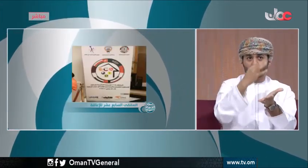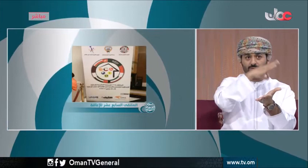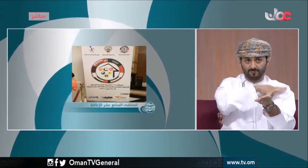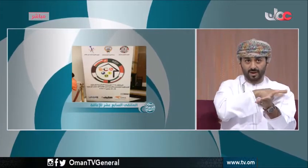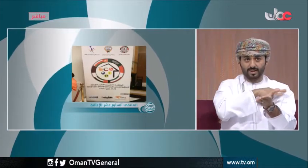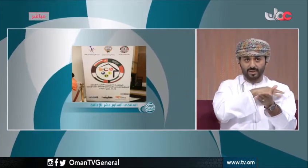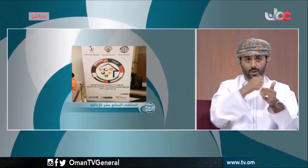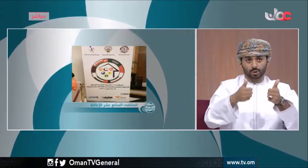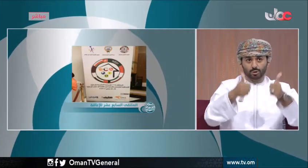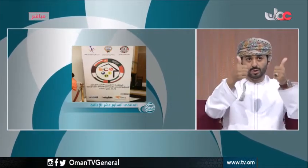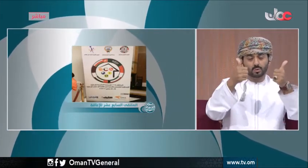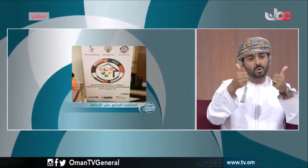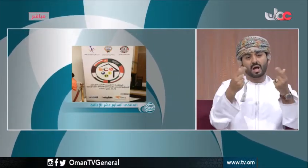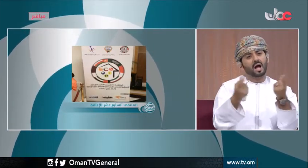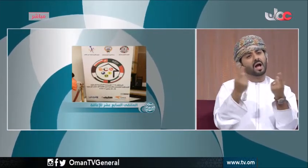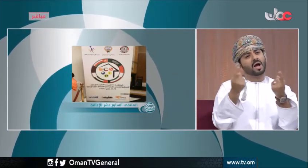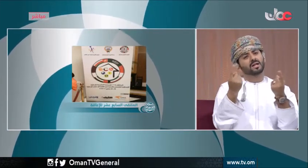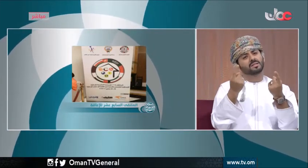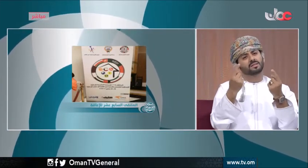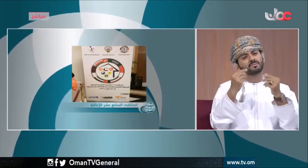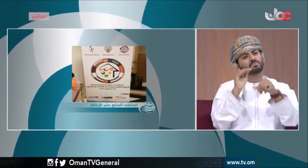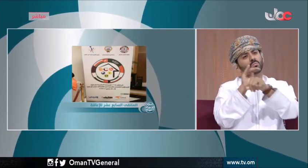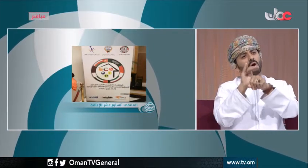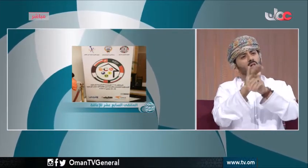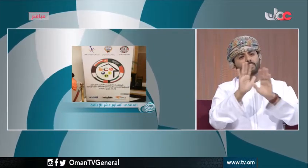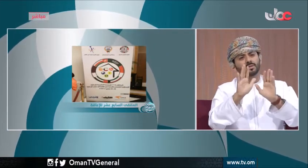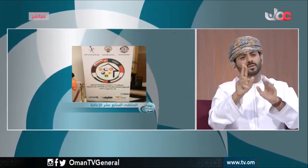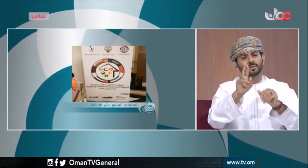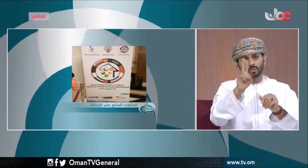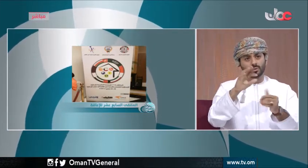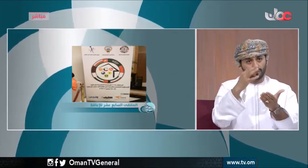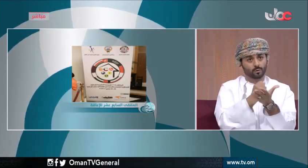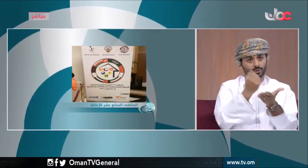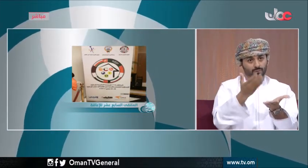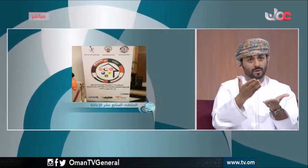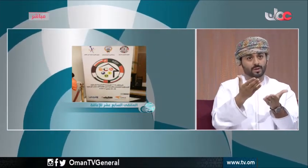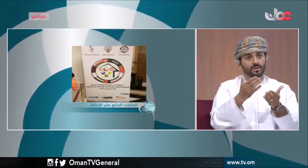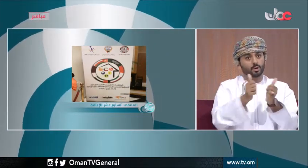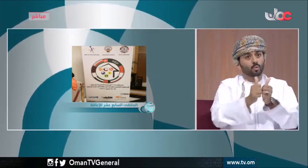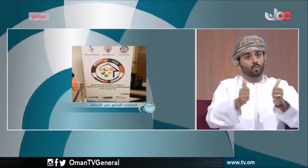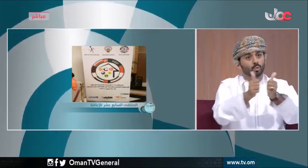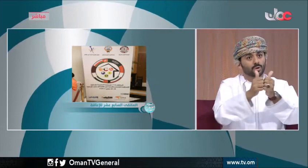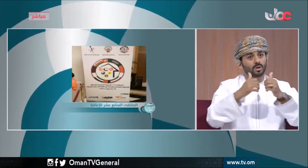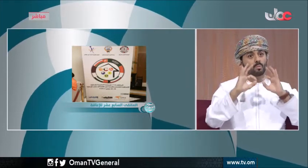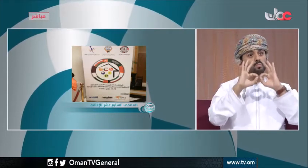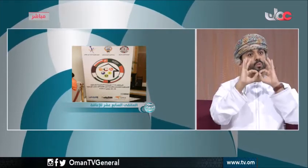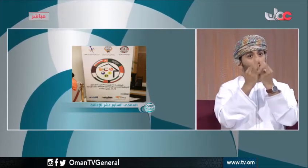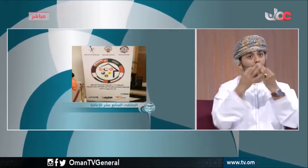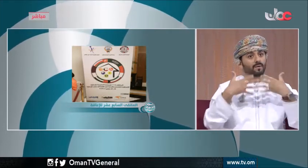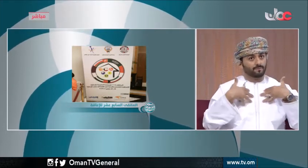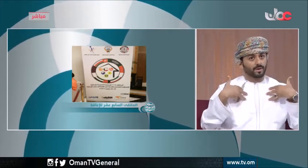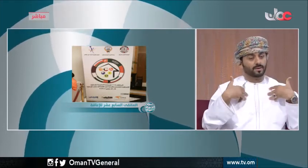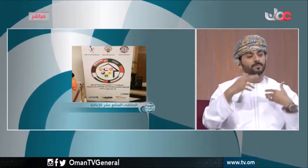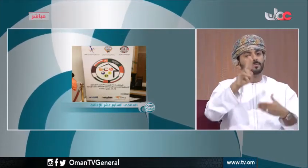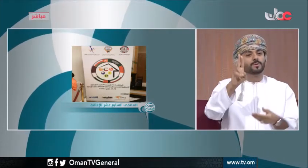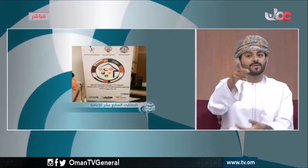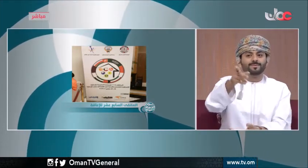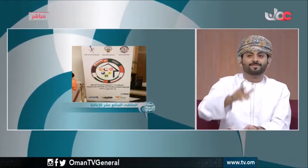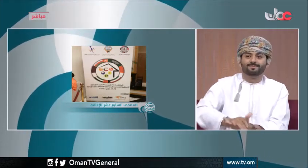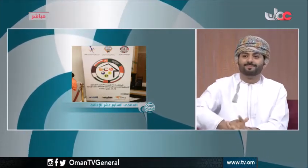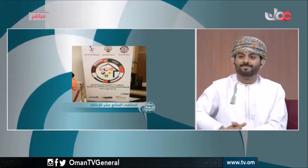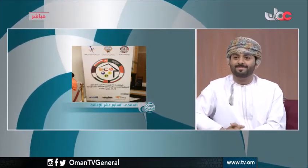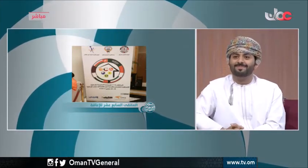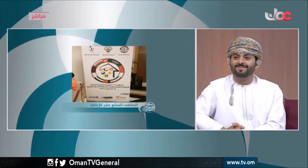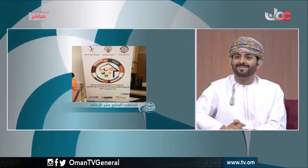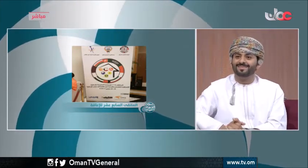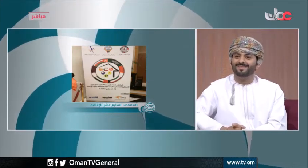فرصة الملتقى هل كانت لها فائدة ومردود إيجابي لهذا الملتقى الذي نظم في الكويت من